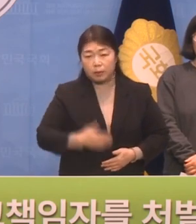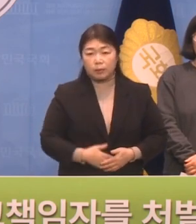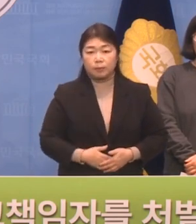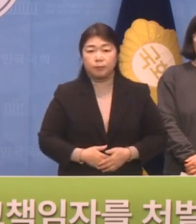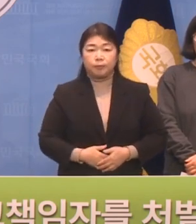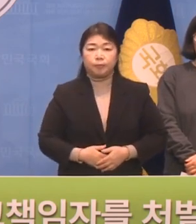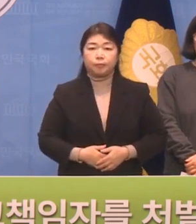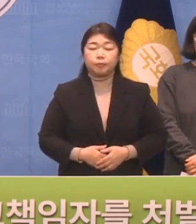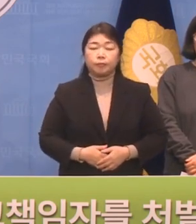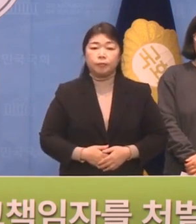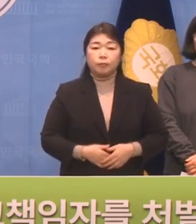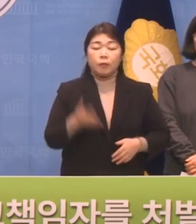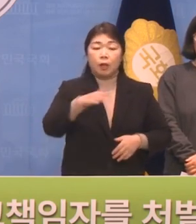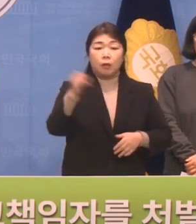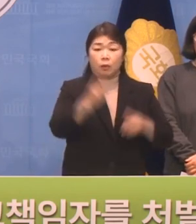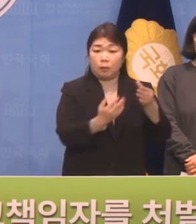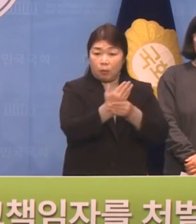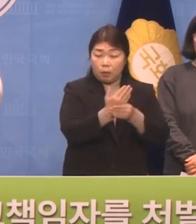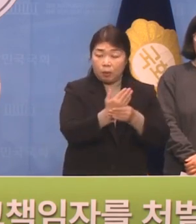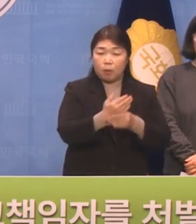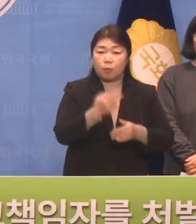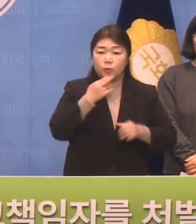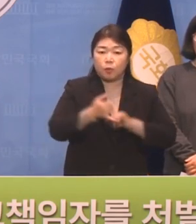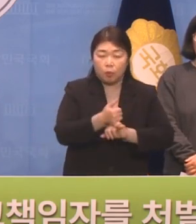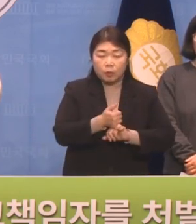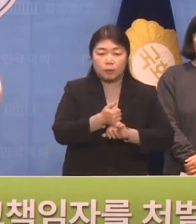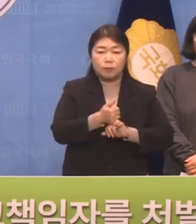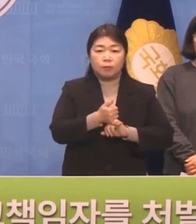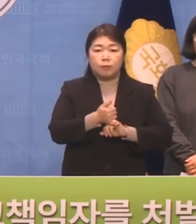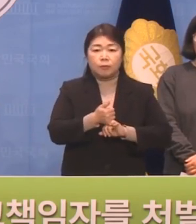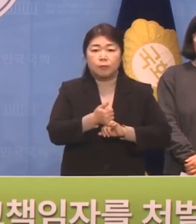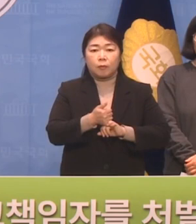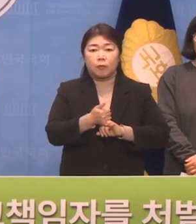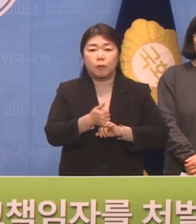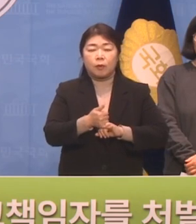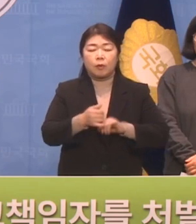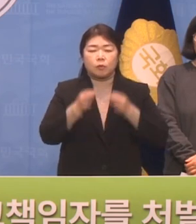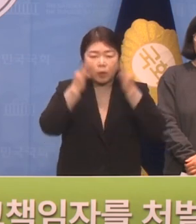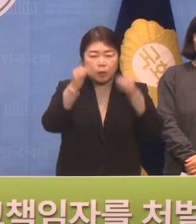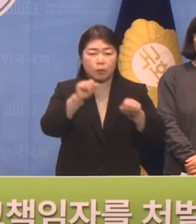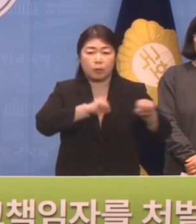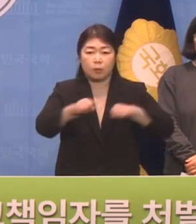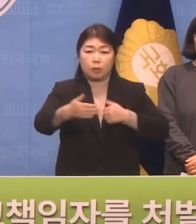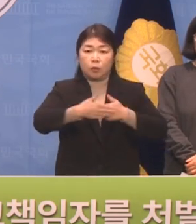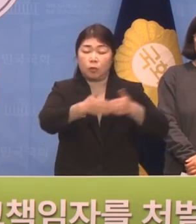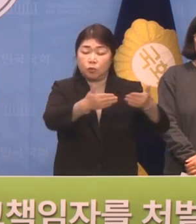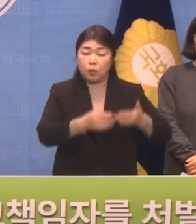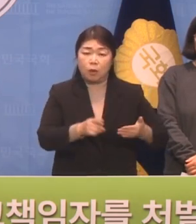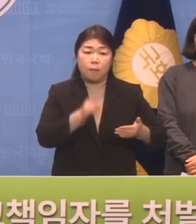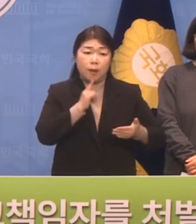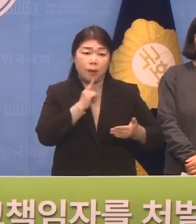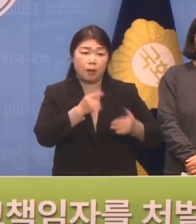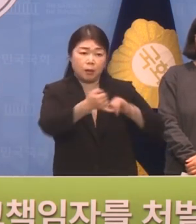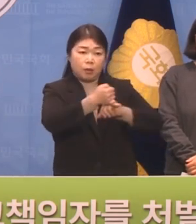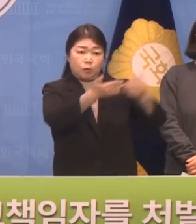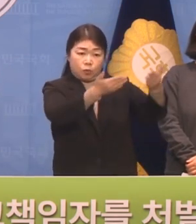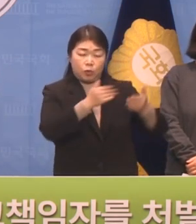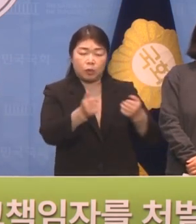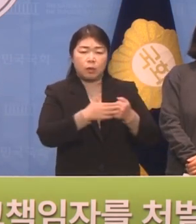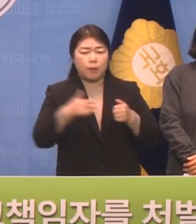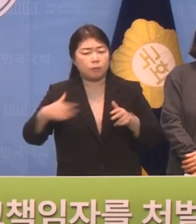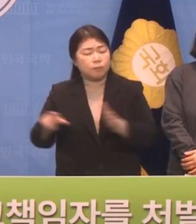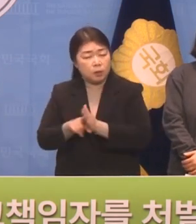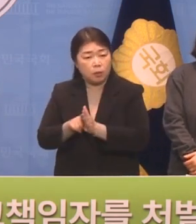약속했습니다. 우리는 단 한 번도 그들의 말을 의심하지 않았고 지금도 그렇게 굳게 믿고